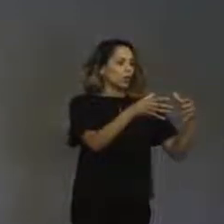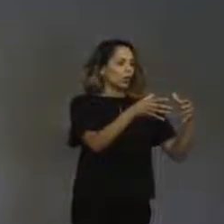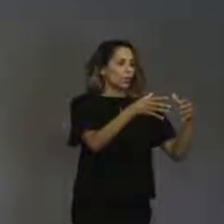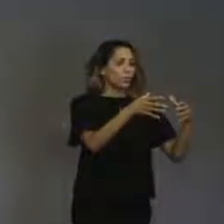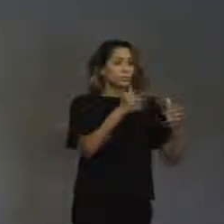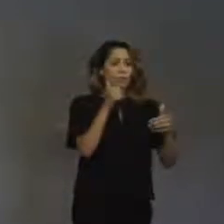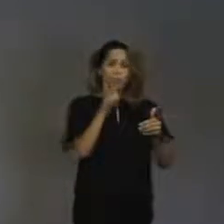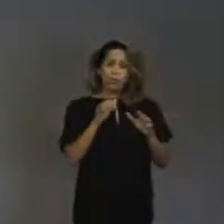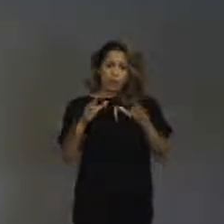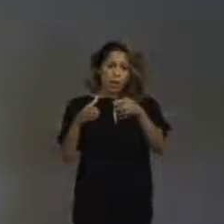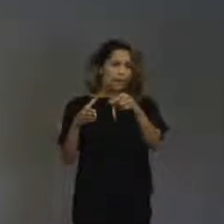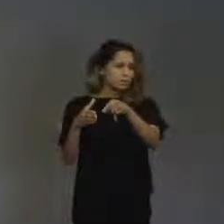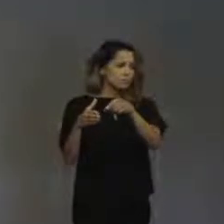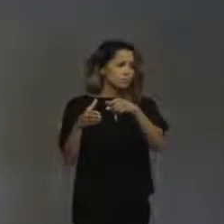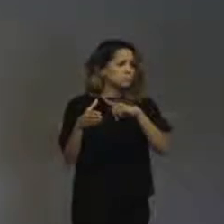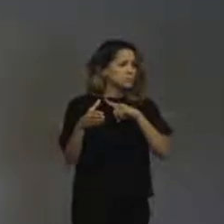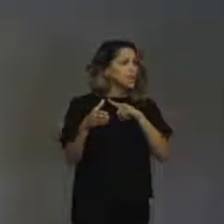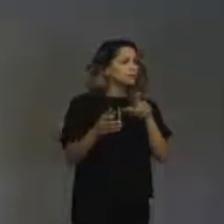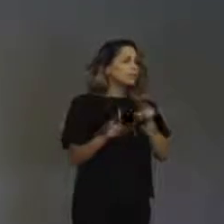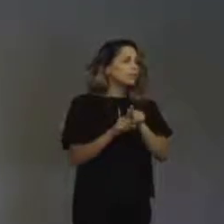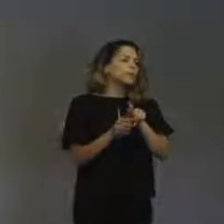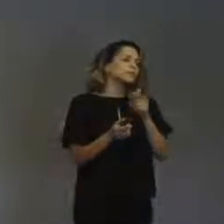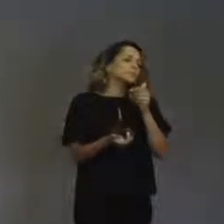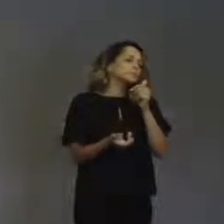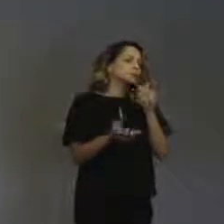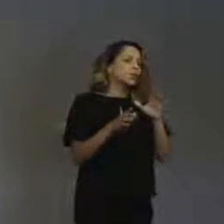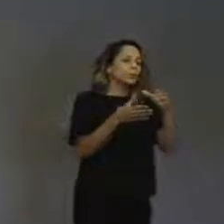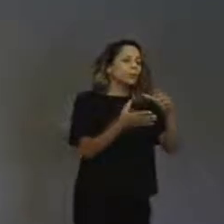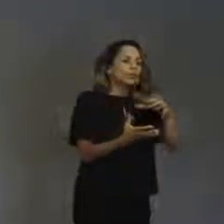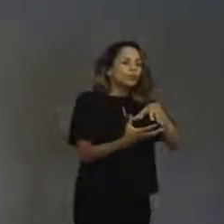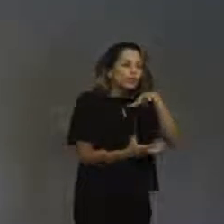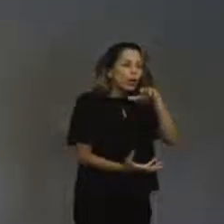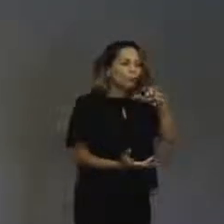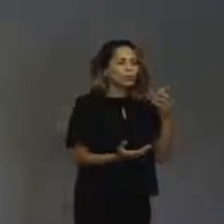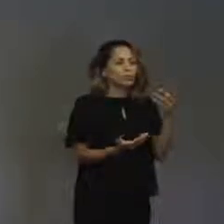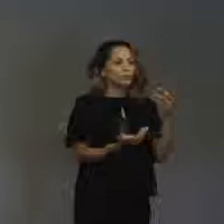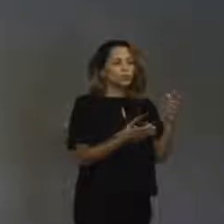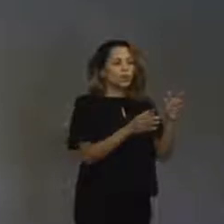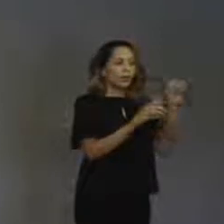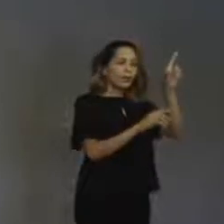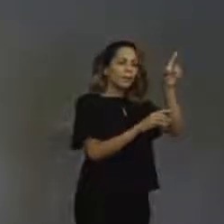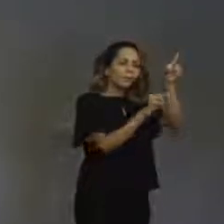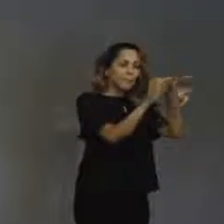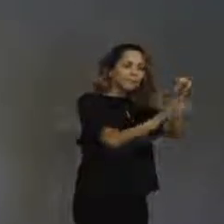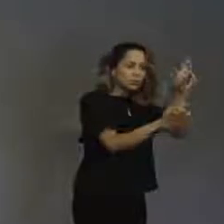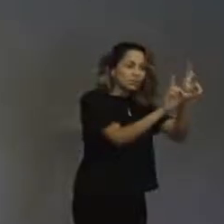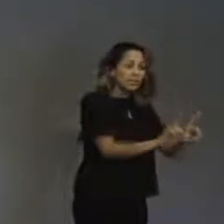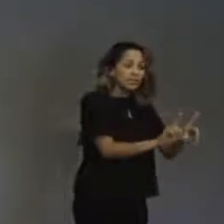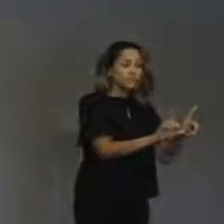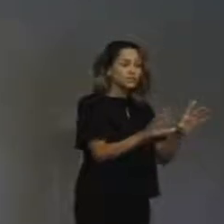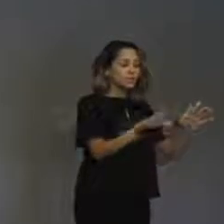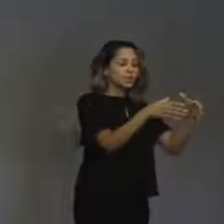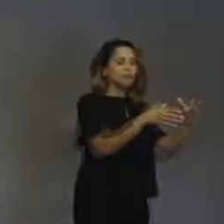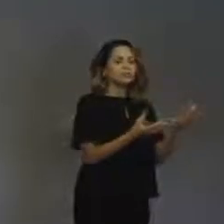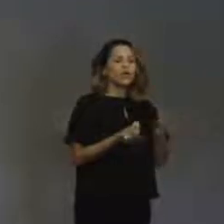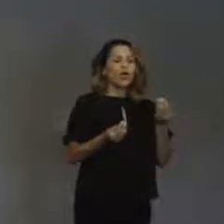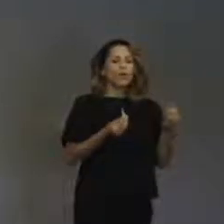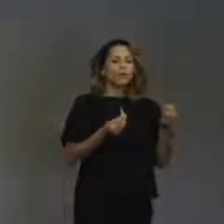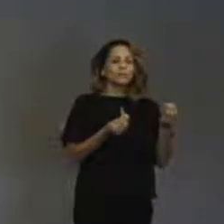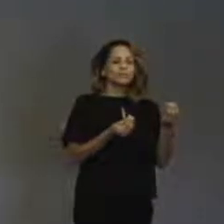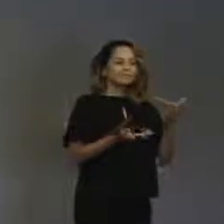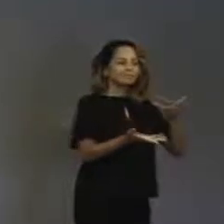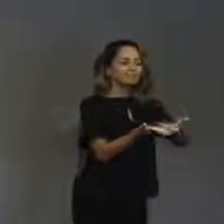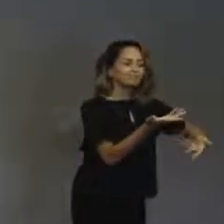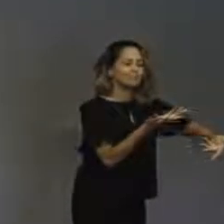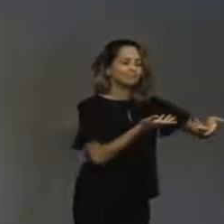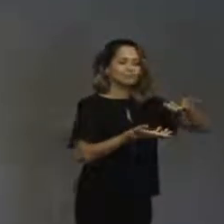de mulheres, mas a gente tem idosos, tem pessoas com qualquer tipo de necessidade especial. Como que essas pessoas são incluídas nesse espaço urbano?